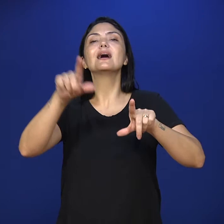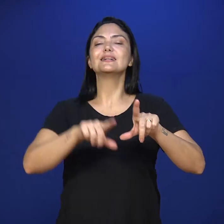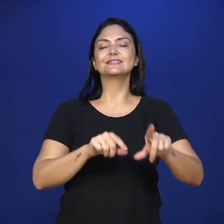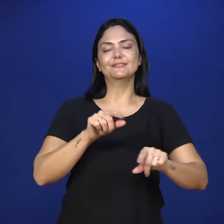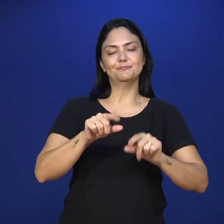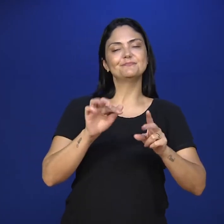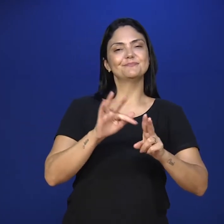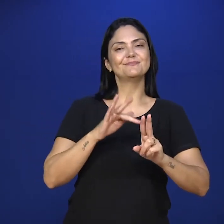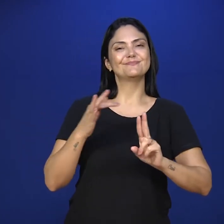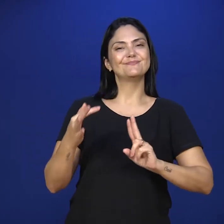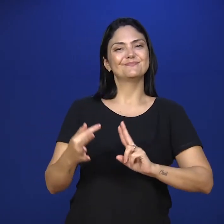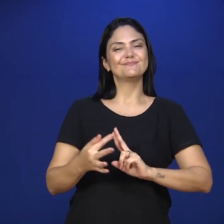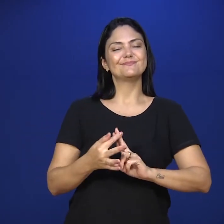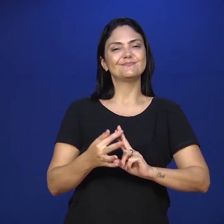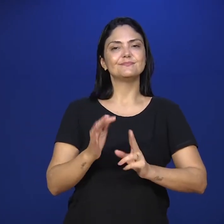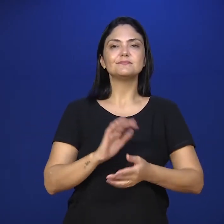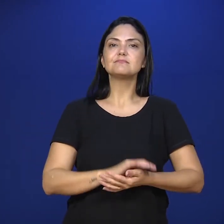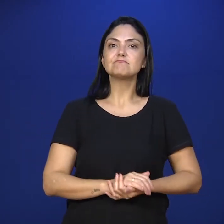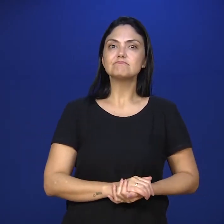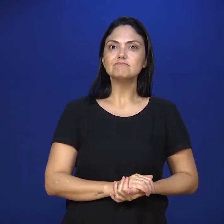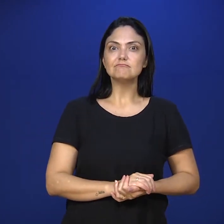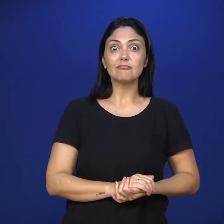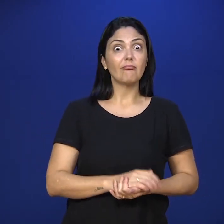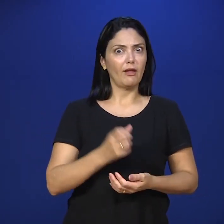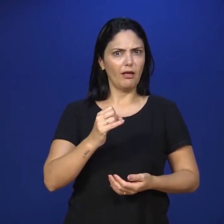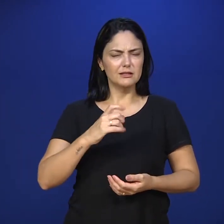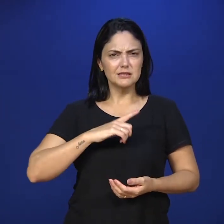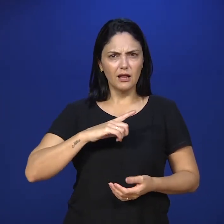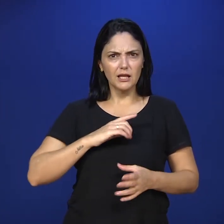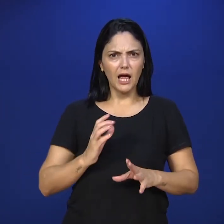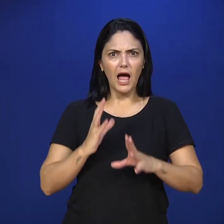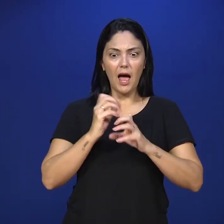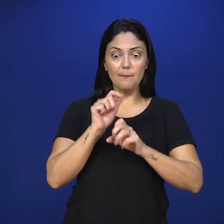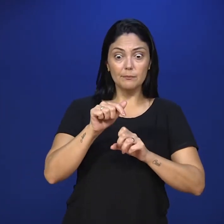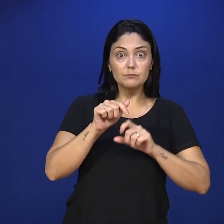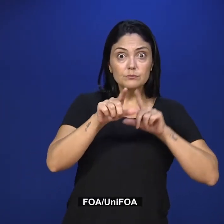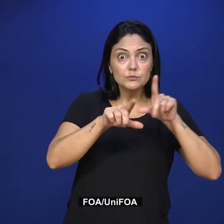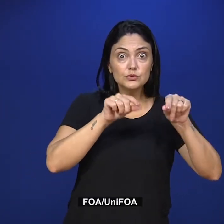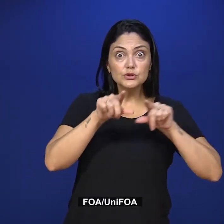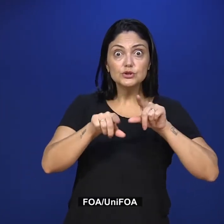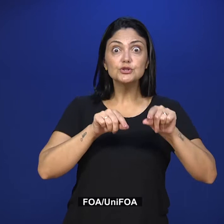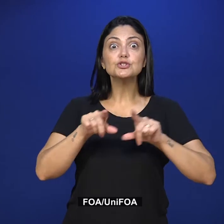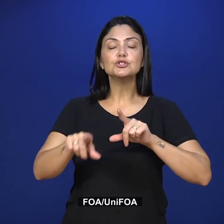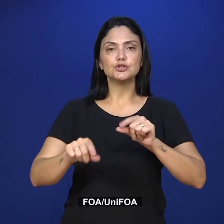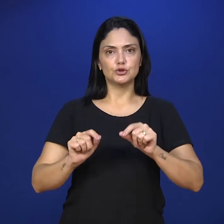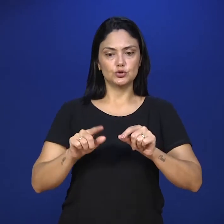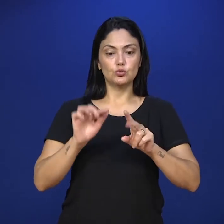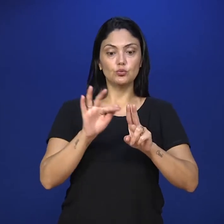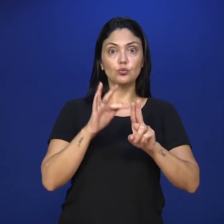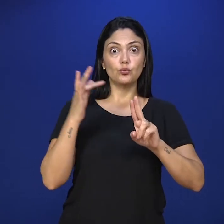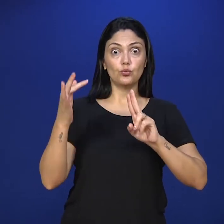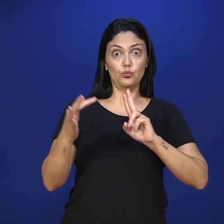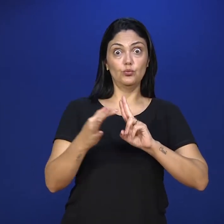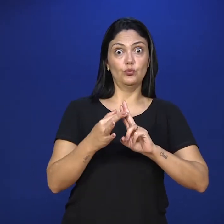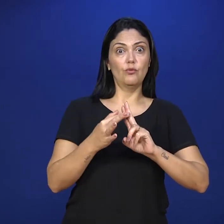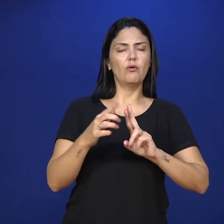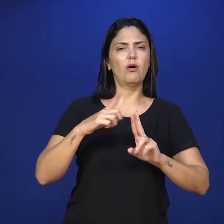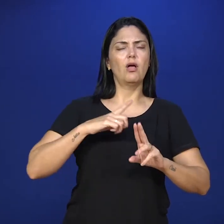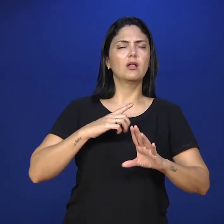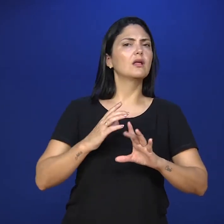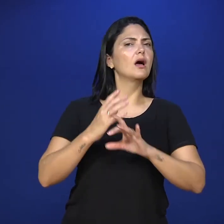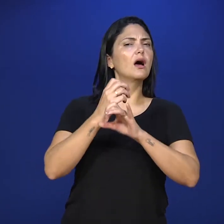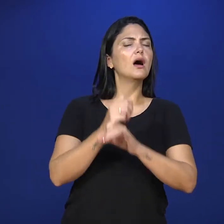do Unifoa. 2.2. Na apuração deste processo seletivo, a FOA Unifoa utilizará a